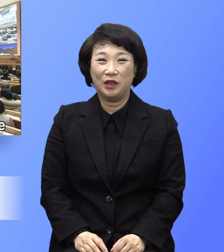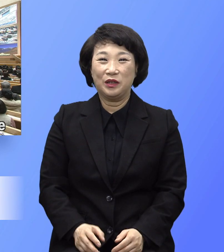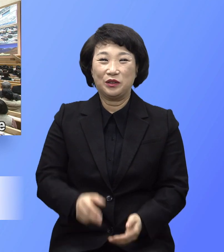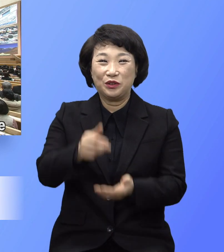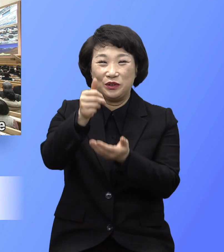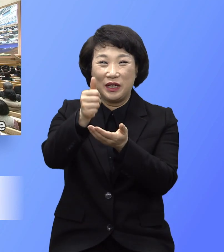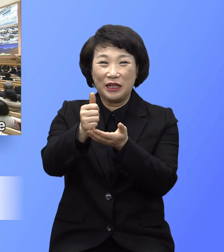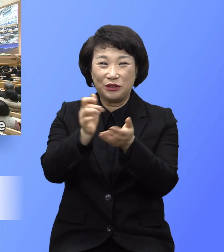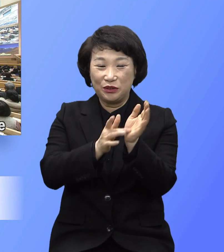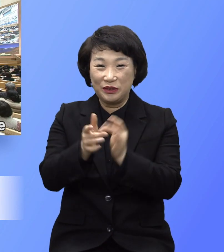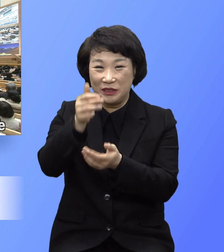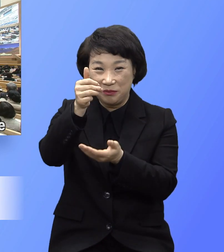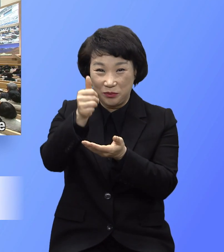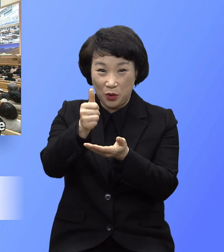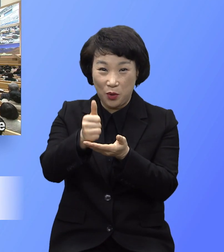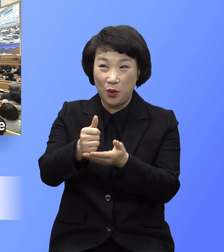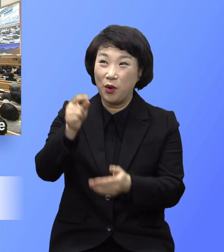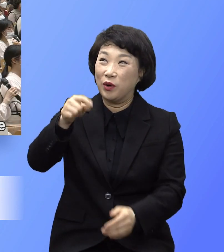곳. 주